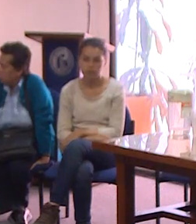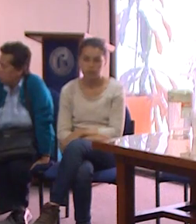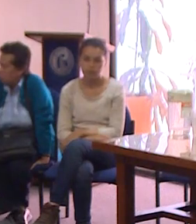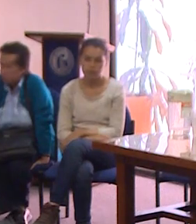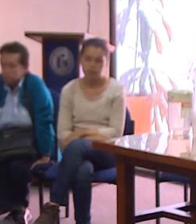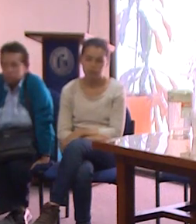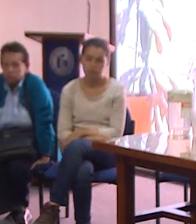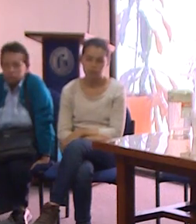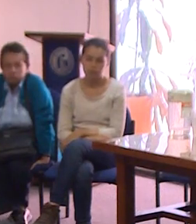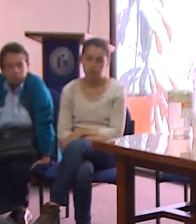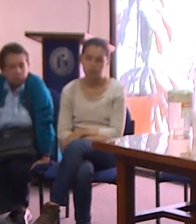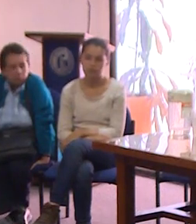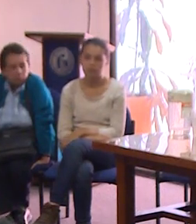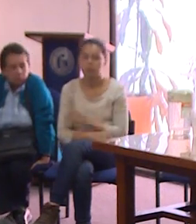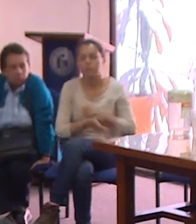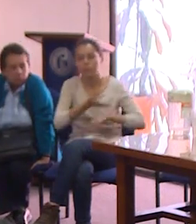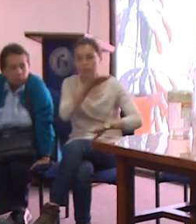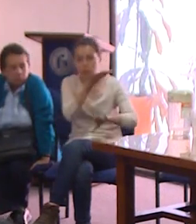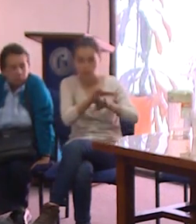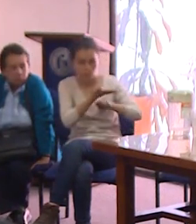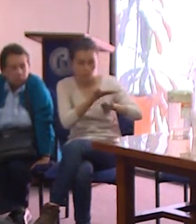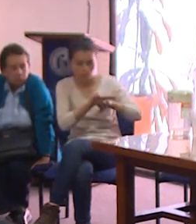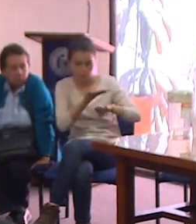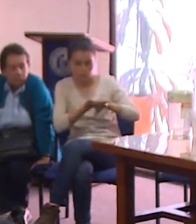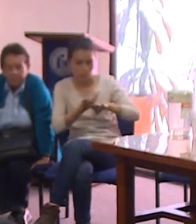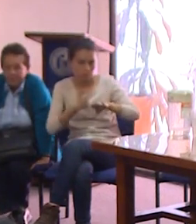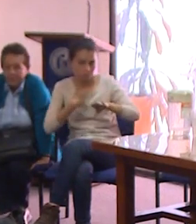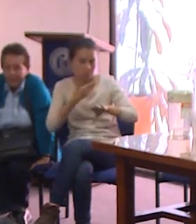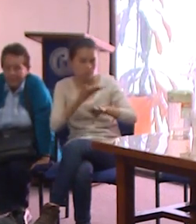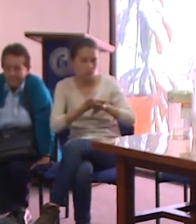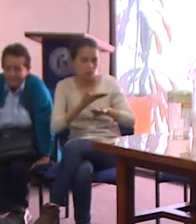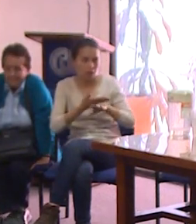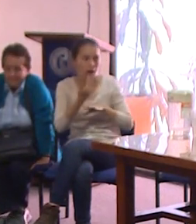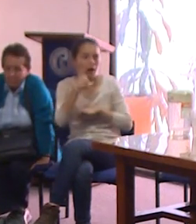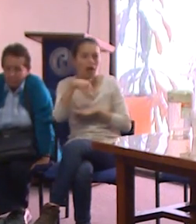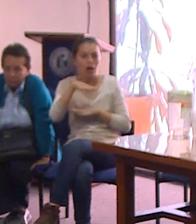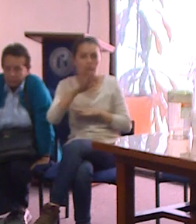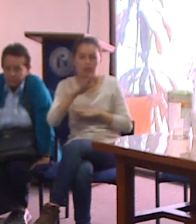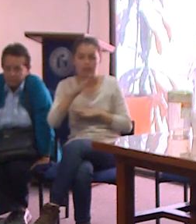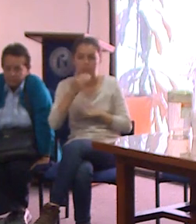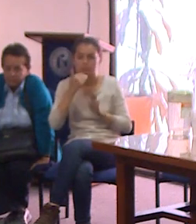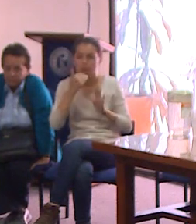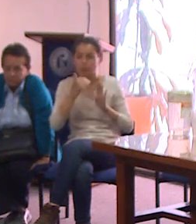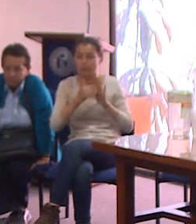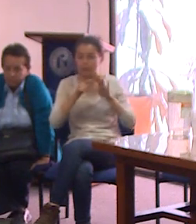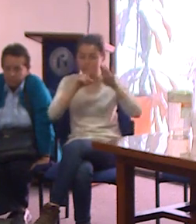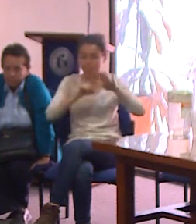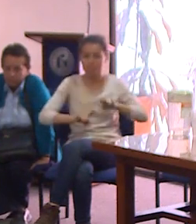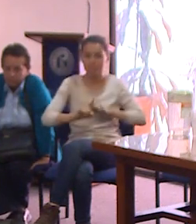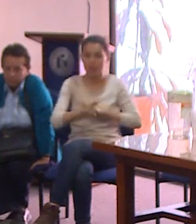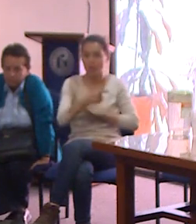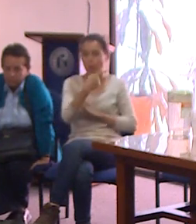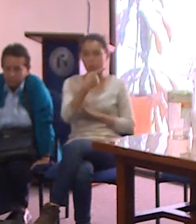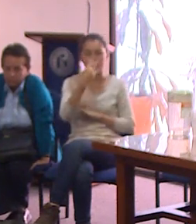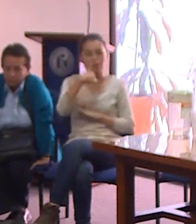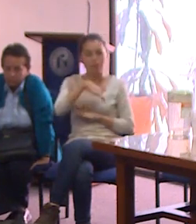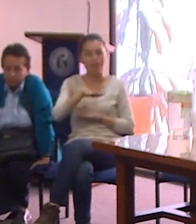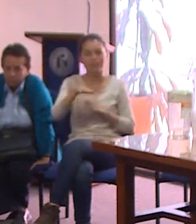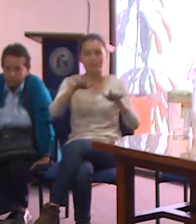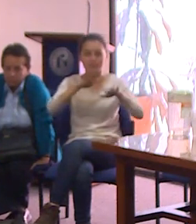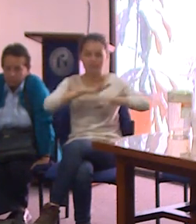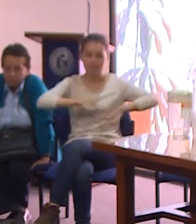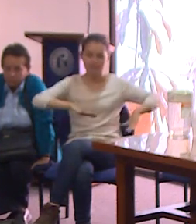la propuesta entonces es que se pueda abordar desde primer semestre como un espacio en el que